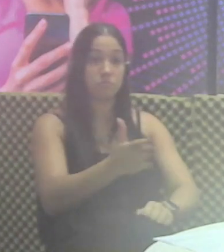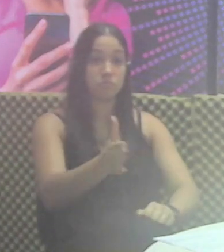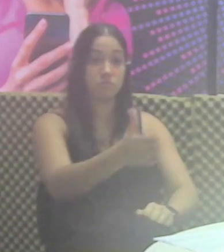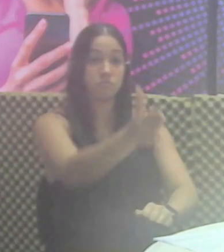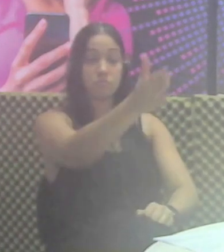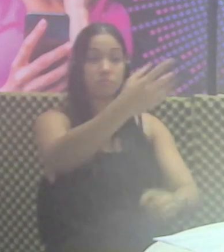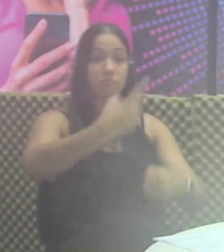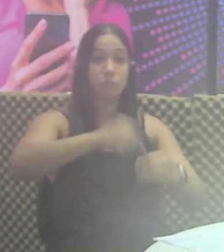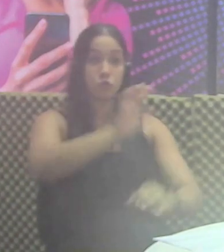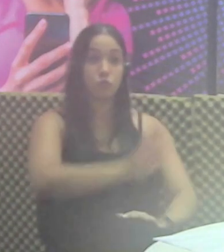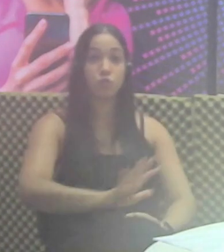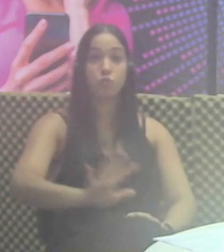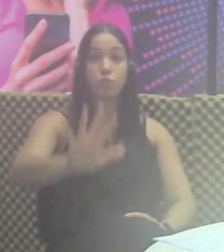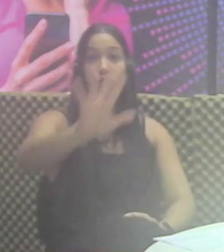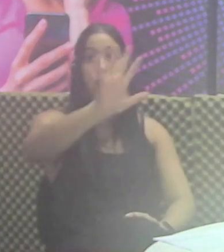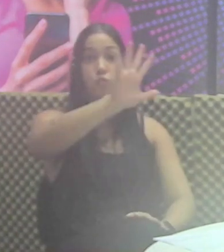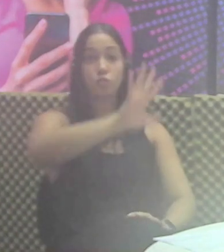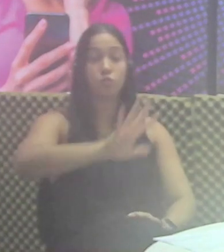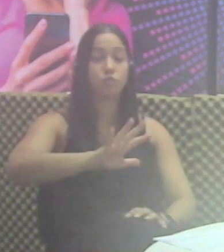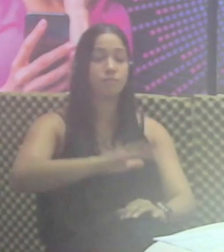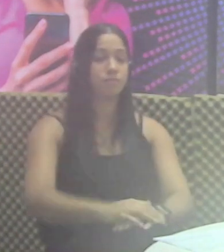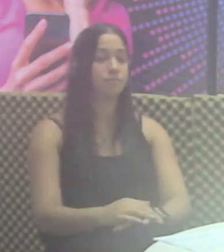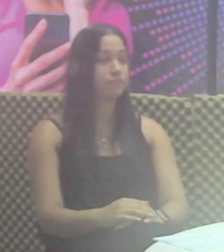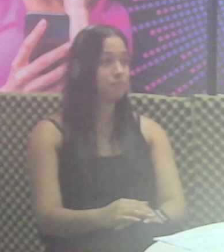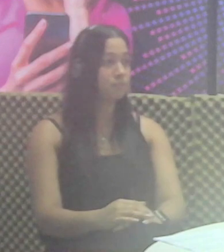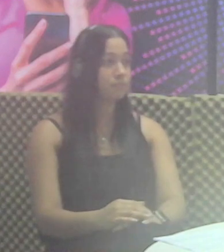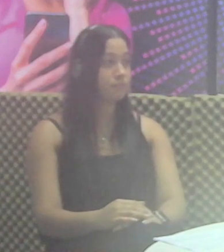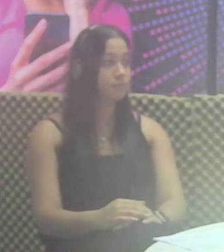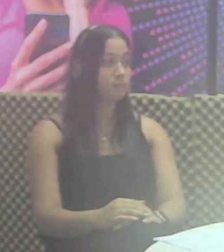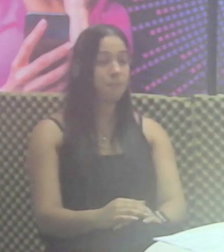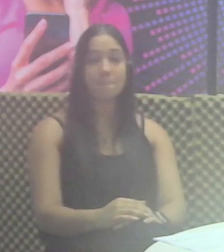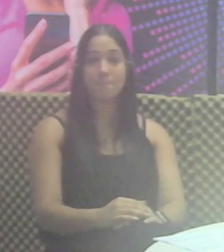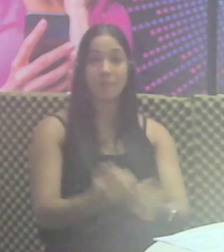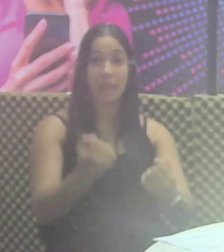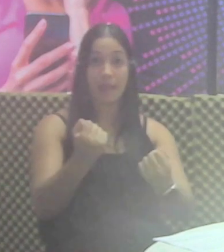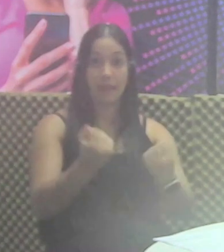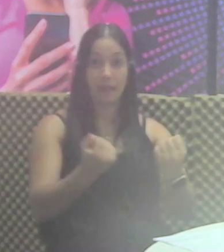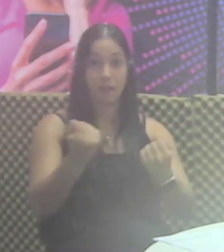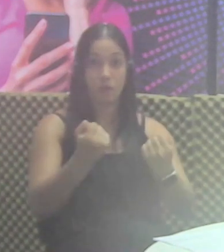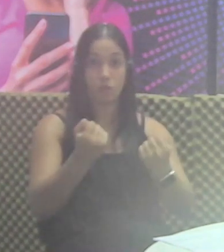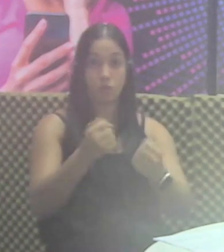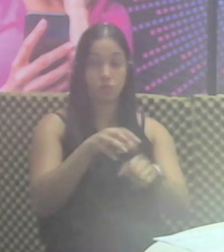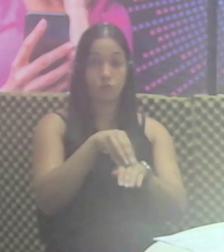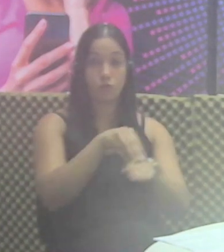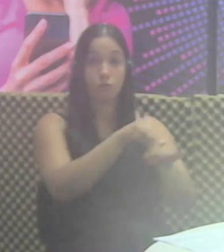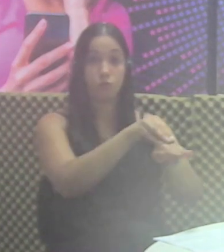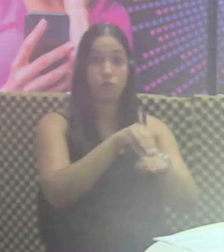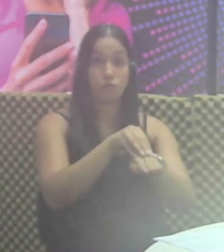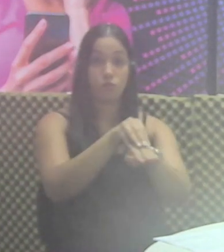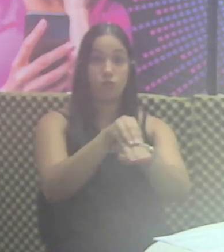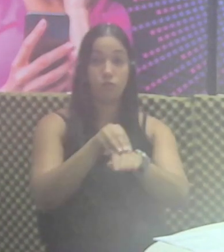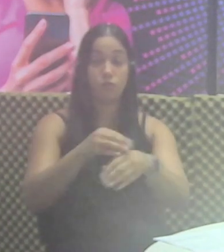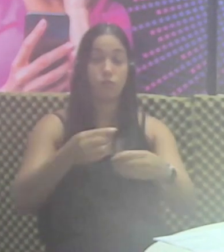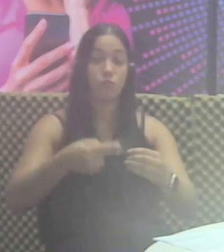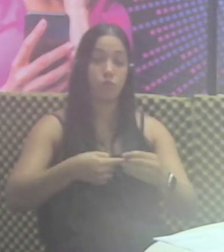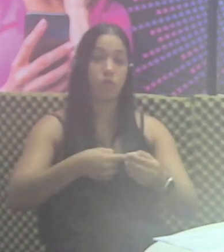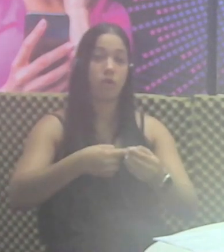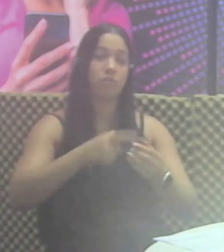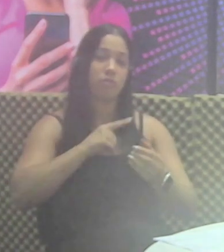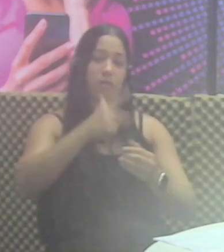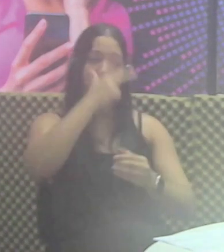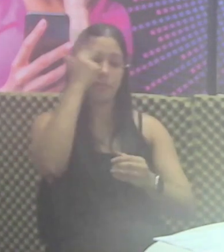pela cidade e no combate ao mosquito? Esses veículos são direcionados conforme notificações de